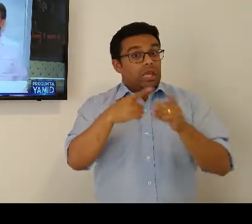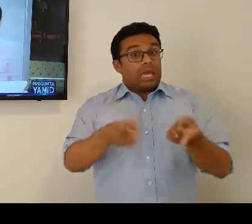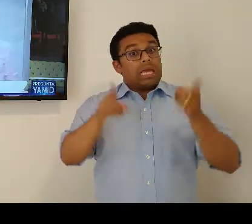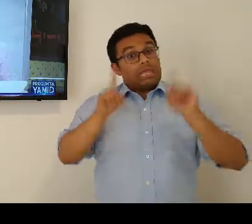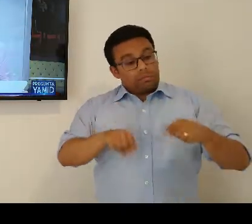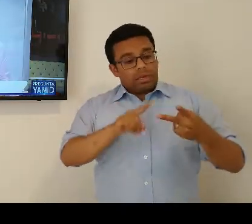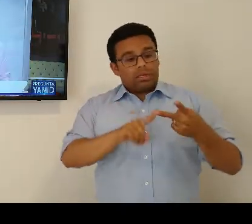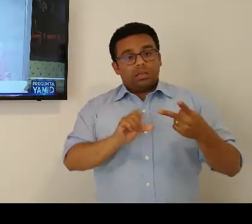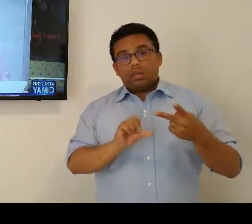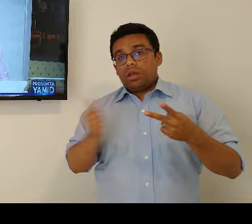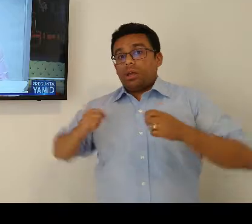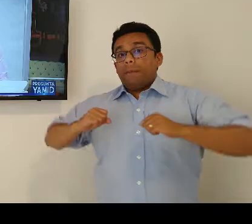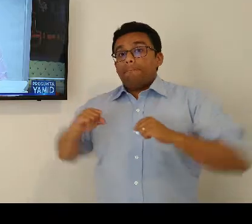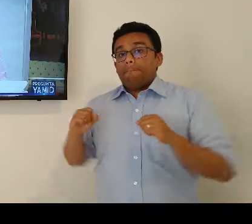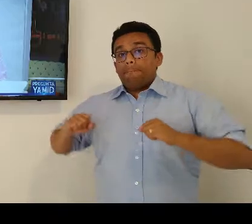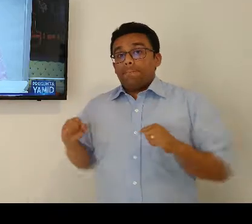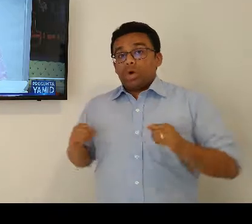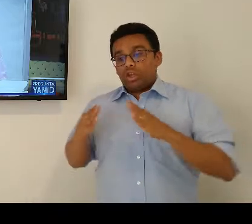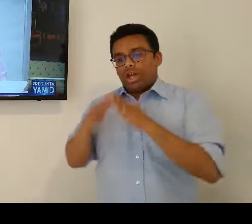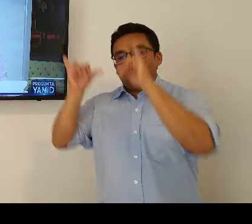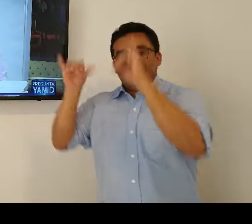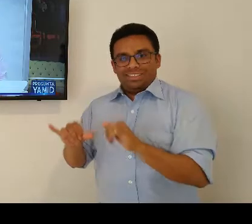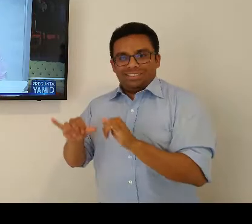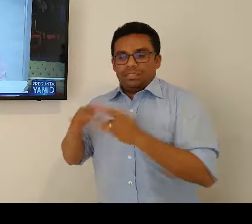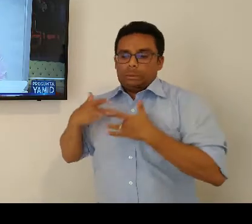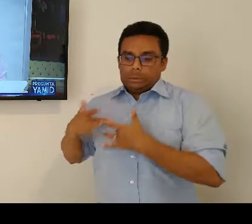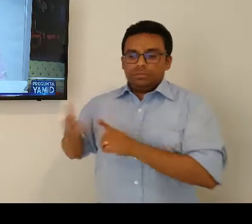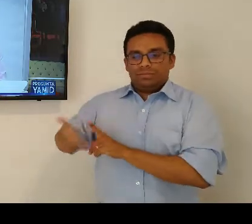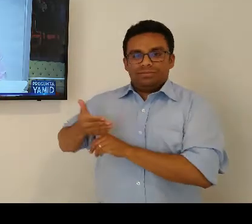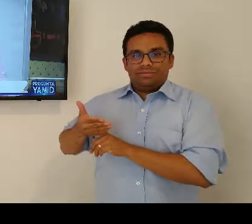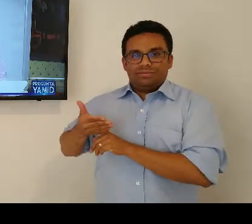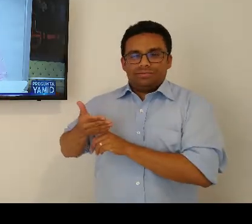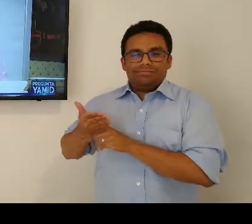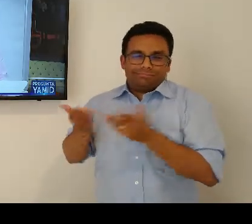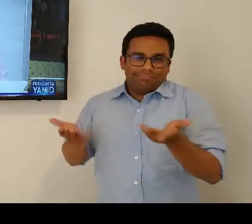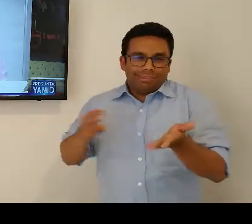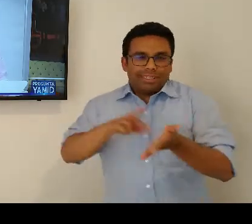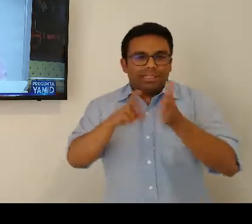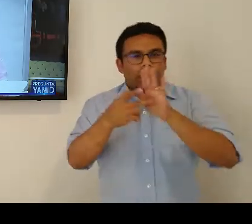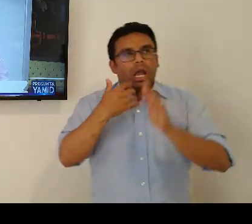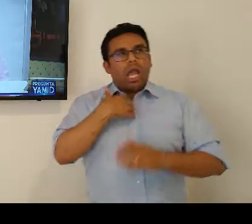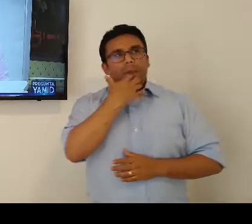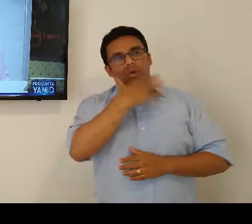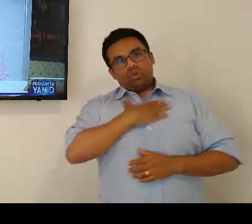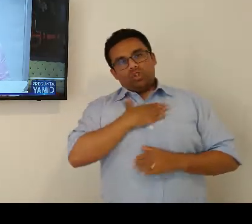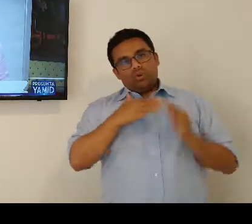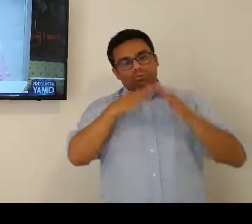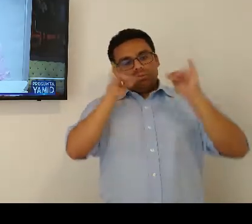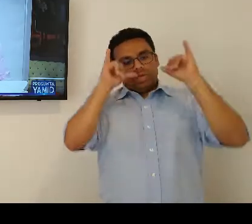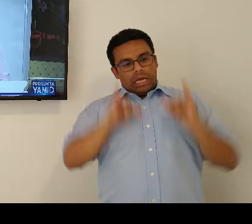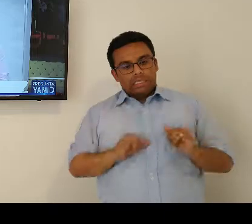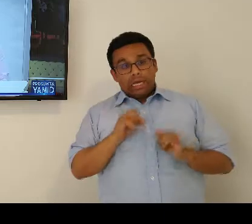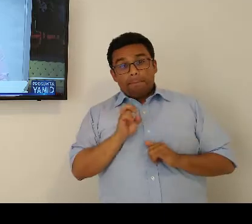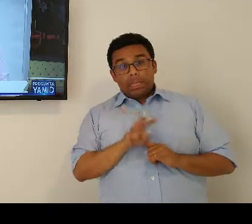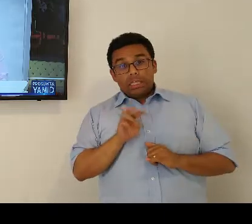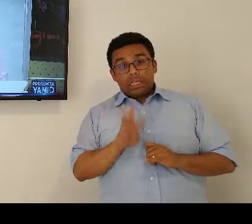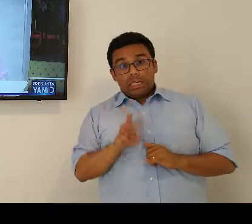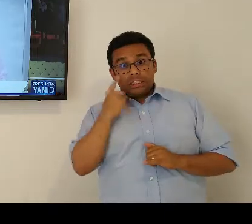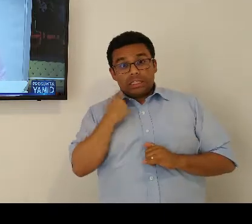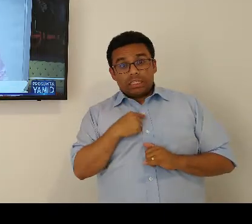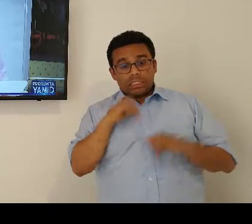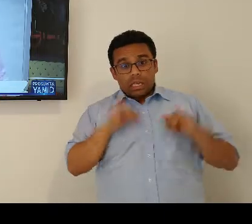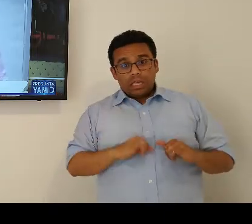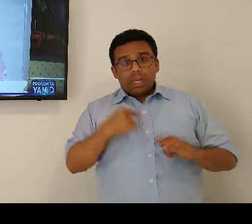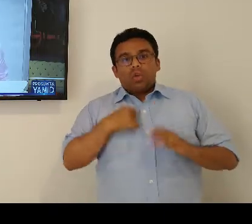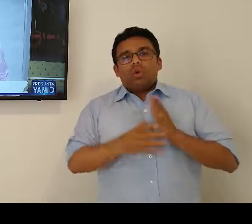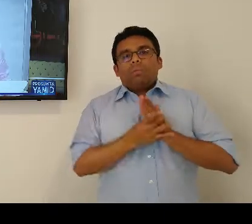en Casa. Y es que para que alguien se pueda quedar 23 días en su casa, siendo una familia pobre o vulnerable, tenemos